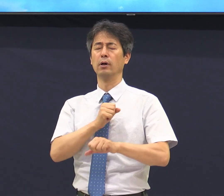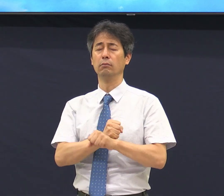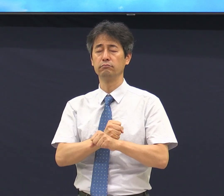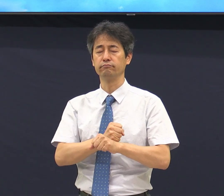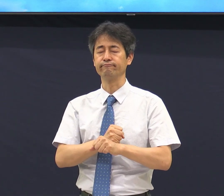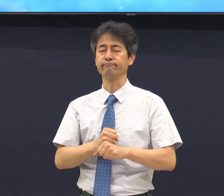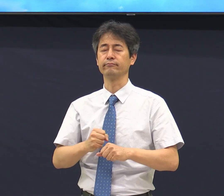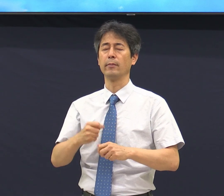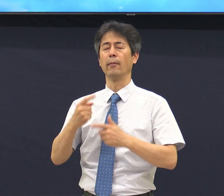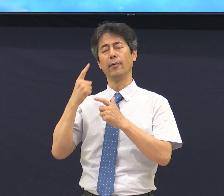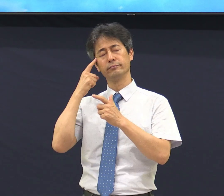마음에 새겨두며